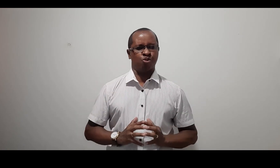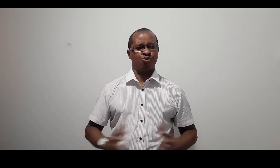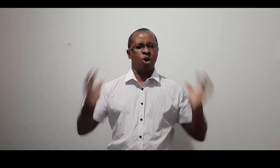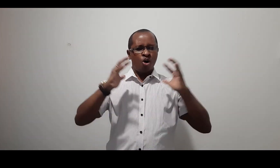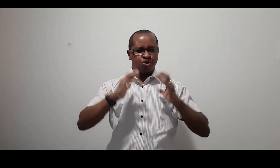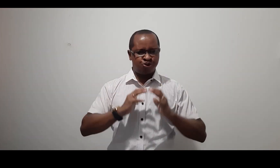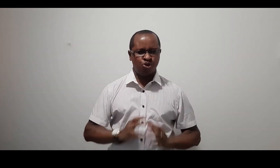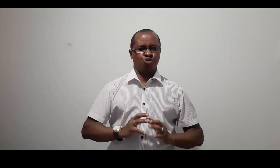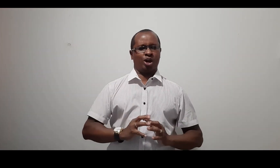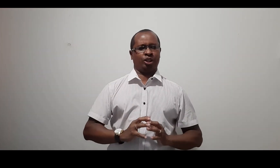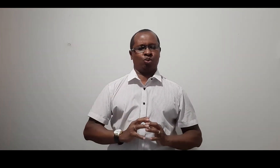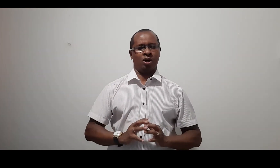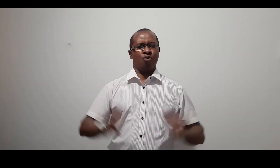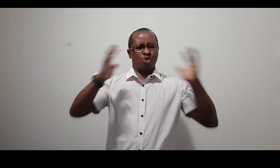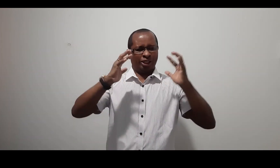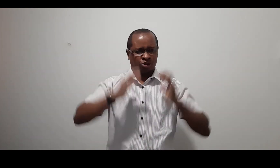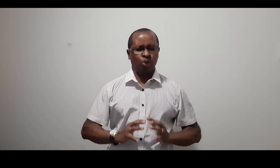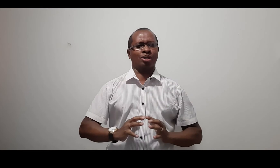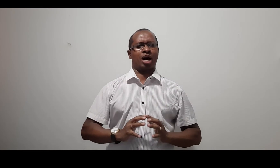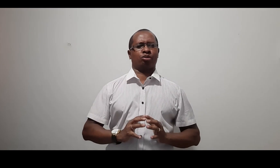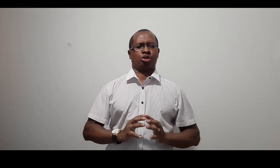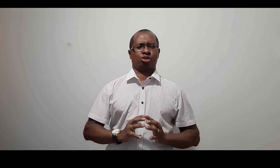vaovao, fo voadio, voadio ny ran' Jesosy,